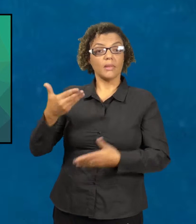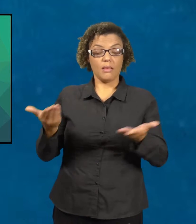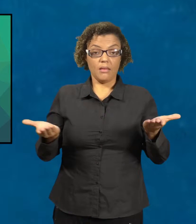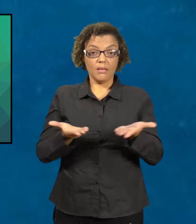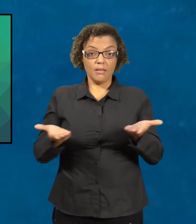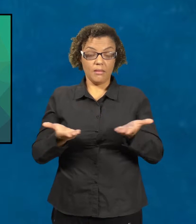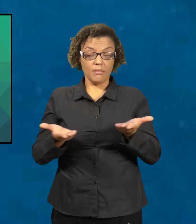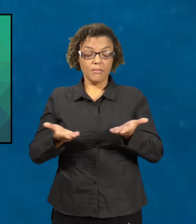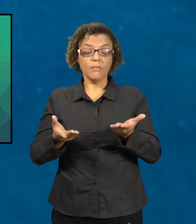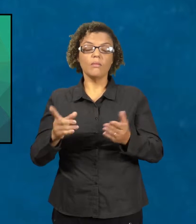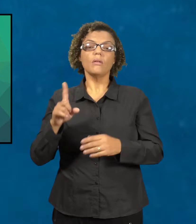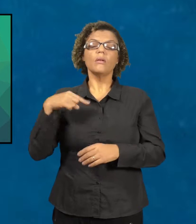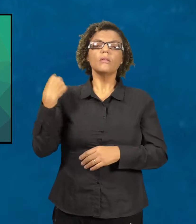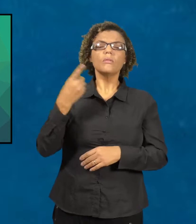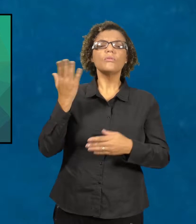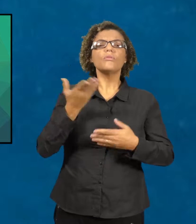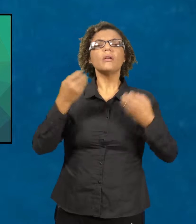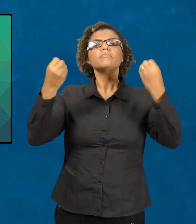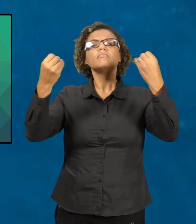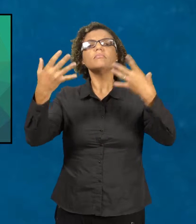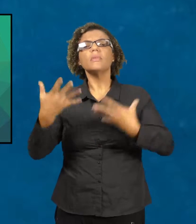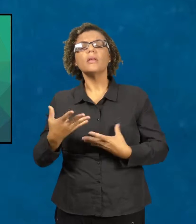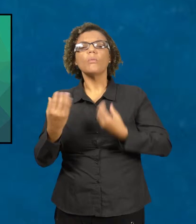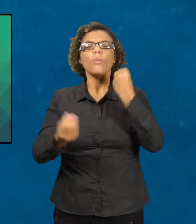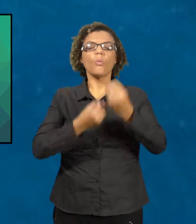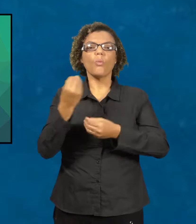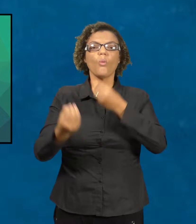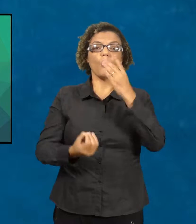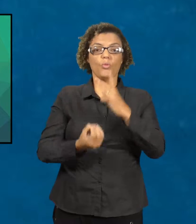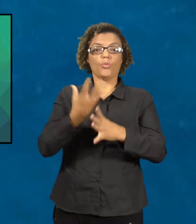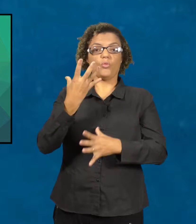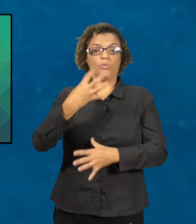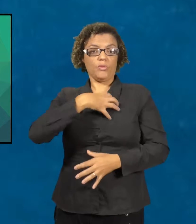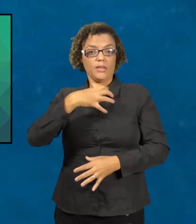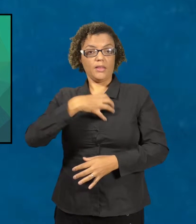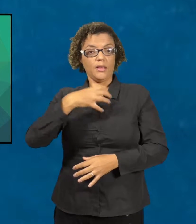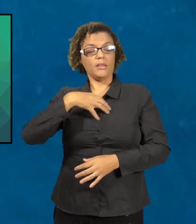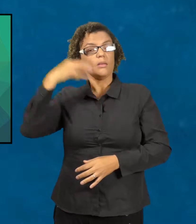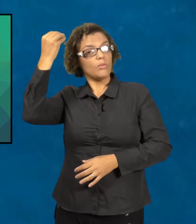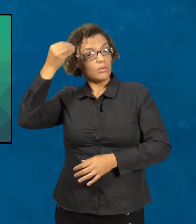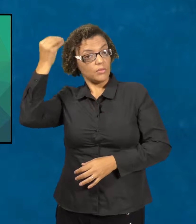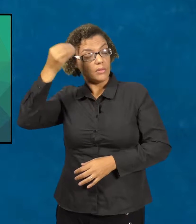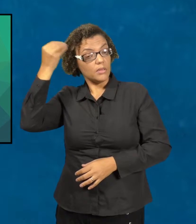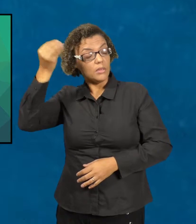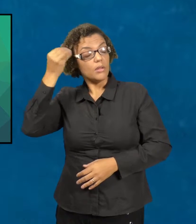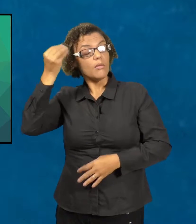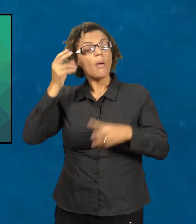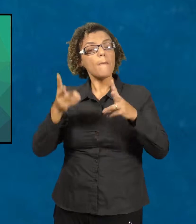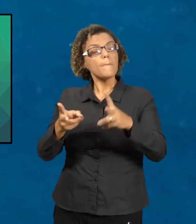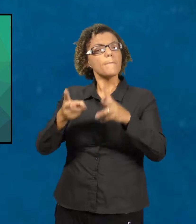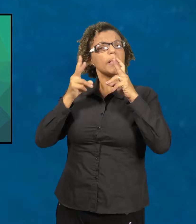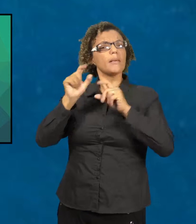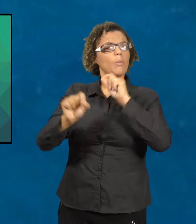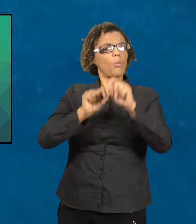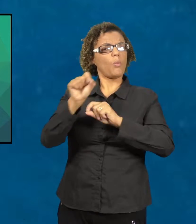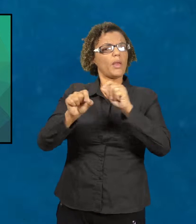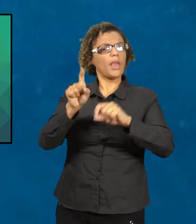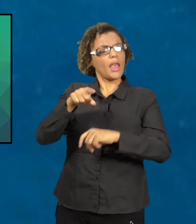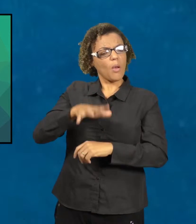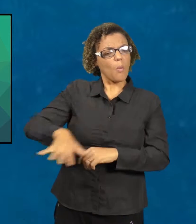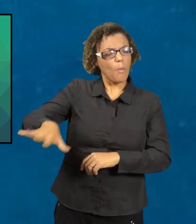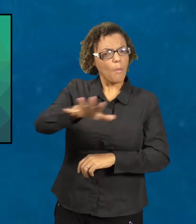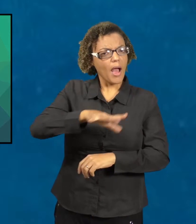Neste momento do curso, nós contextualizamos o surgimento das ciências cognitivas e percebemos que é uma área